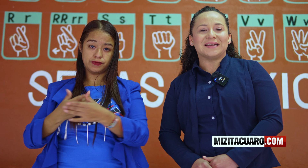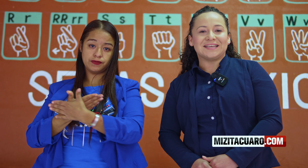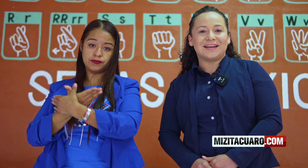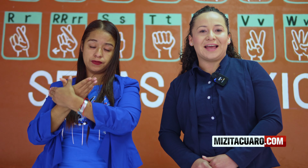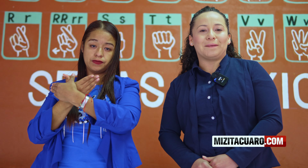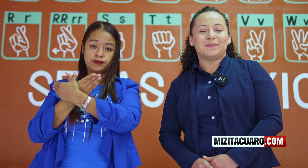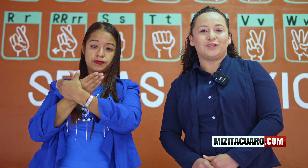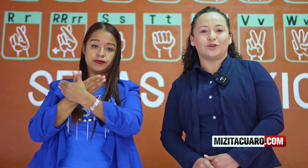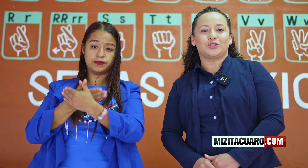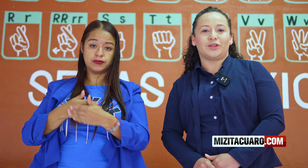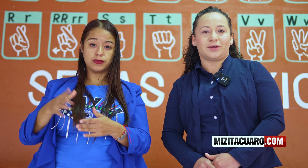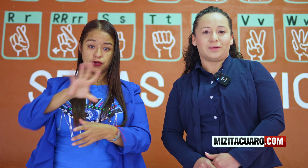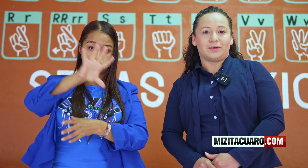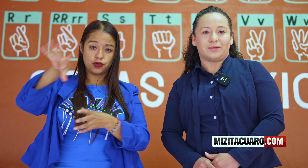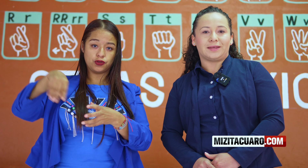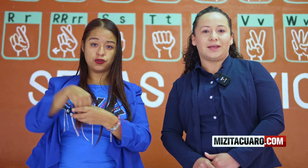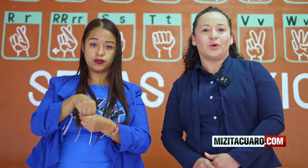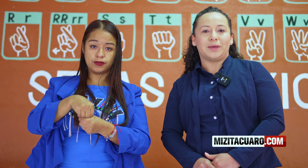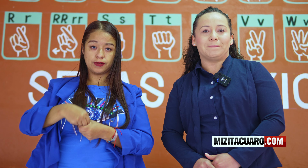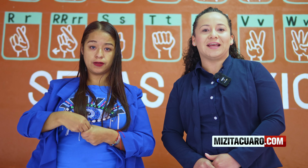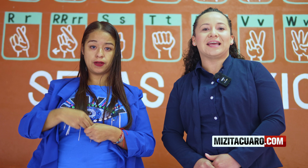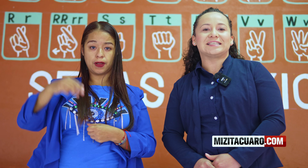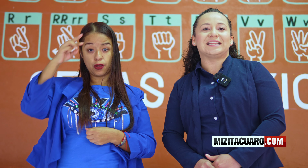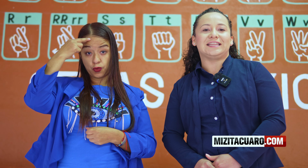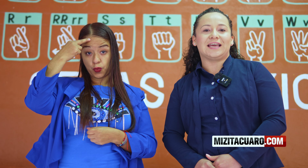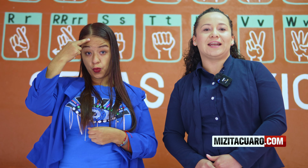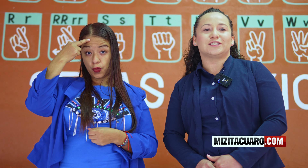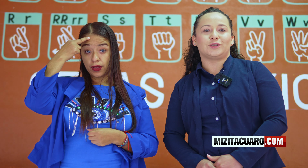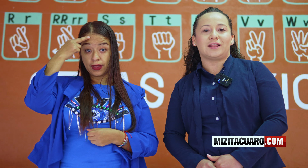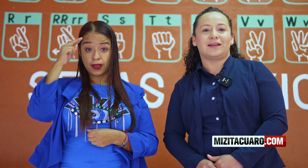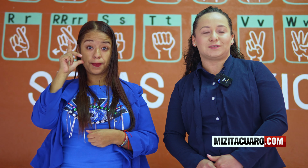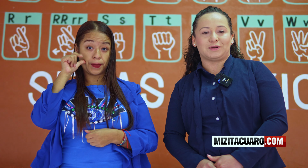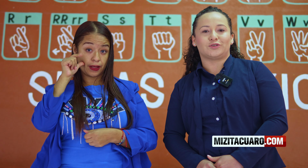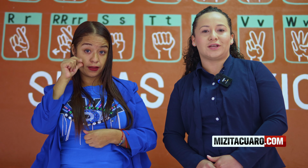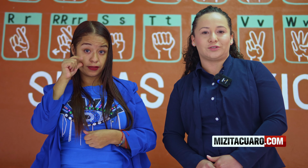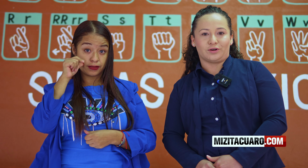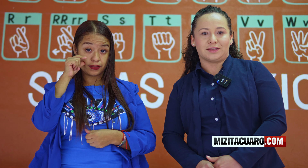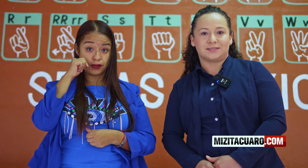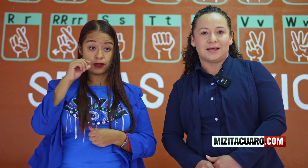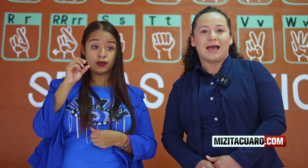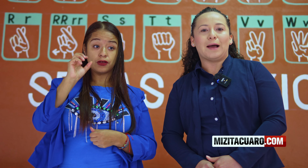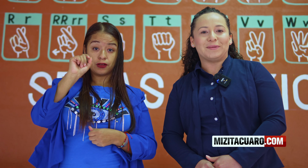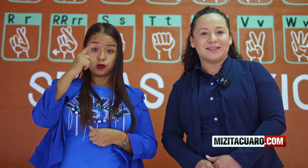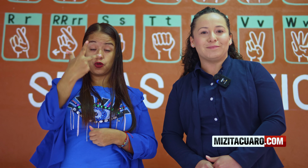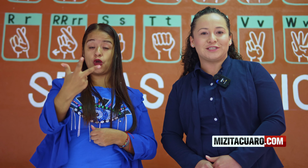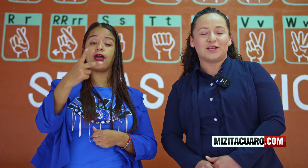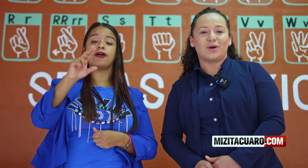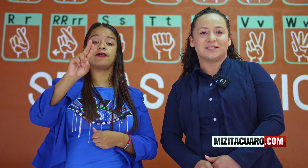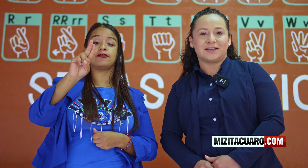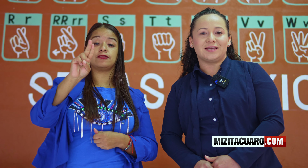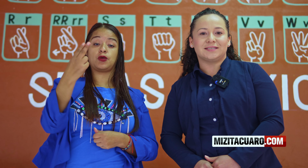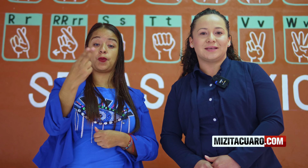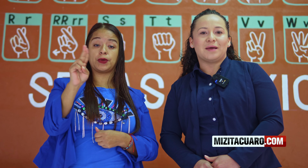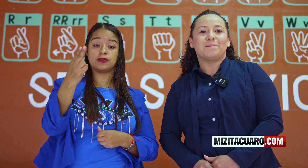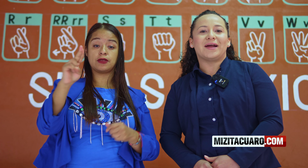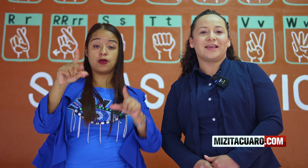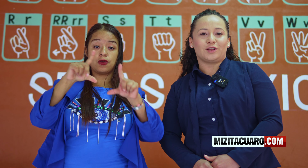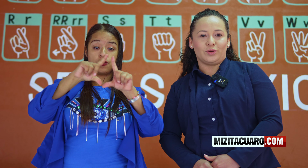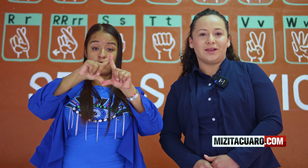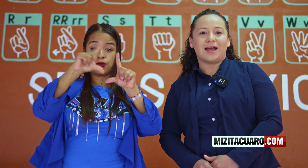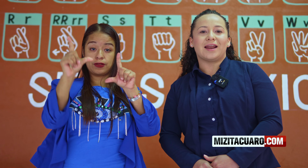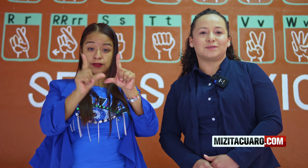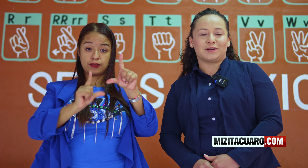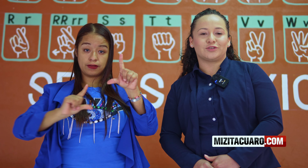recuerden, mañana 28 de noviembre es el Día Nacional de las Personas Sordas. Aprendamos lengua de señas